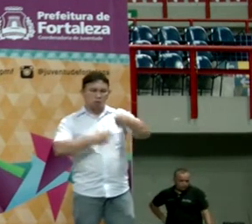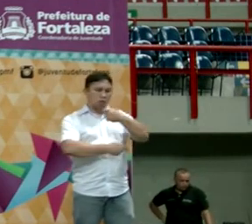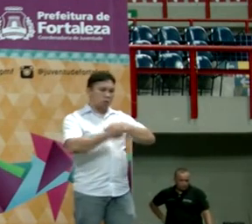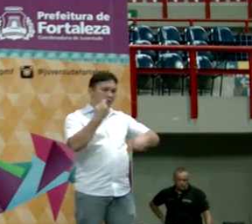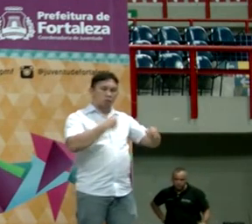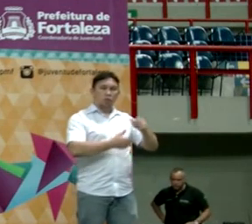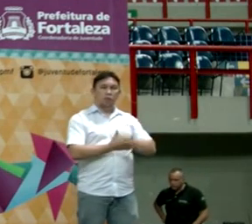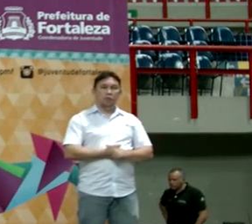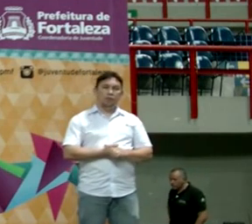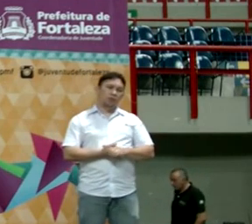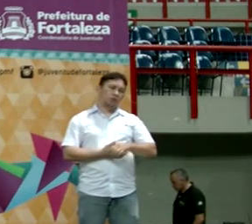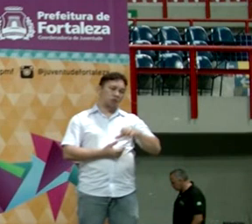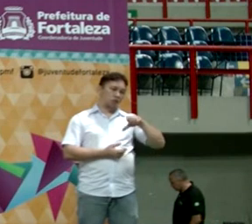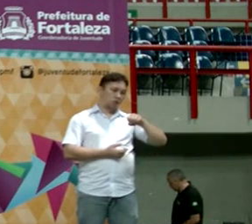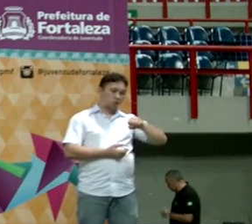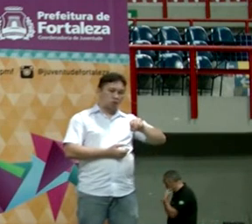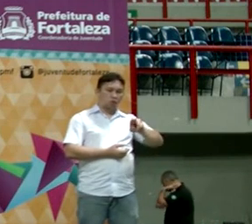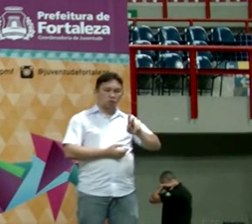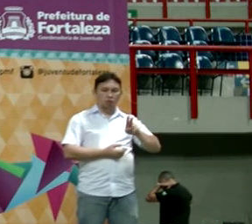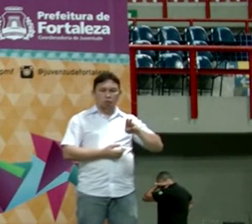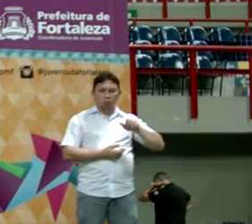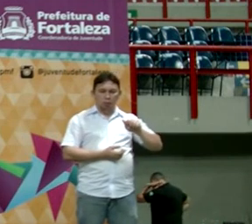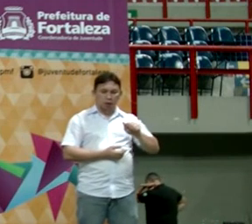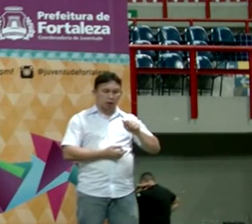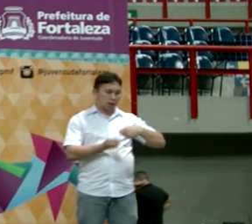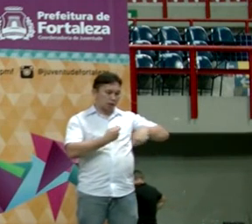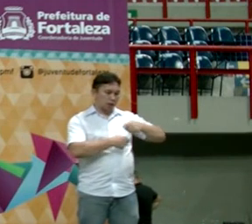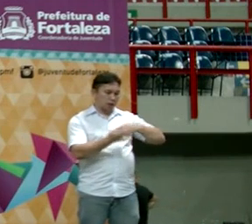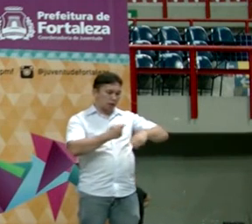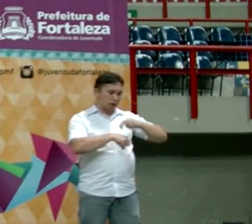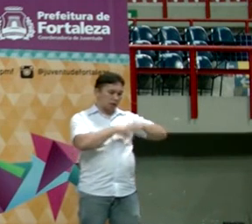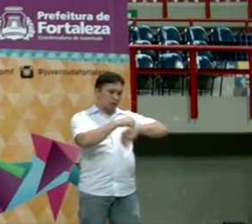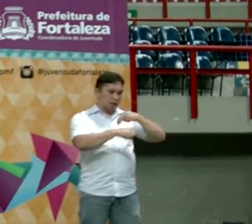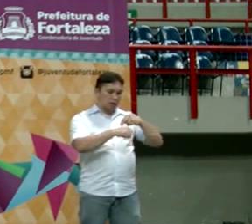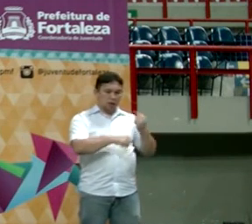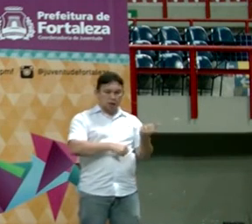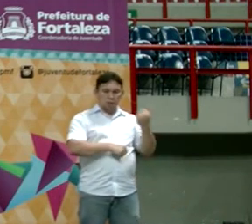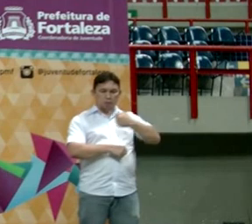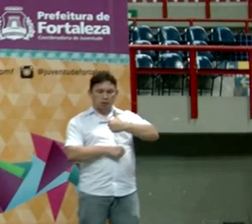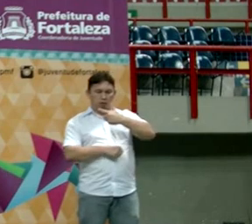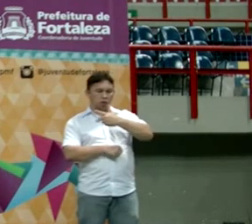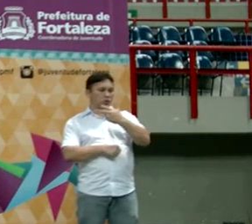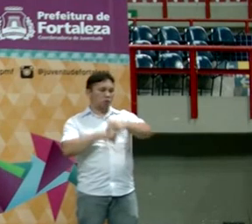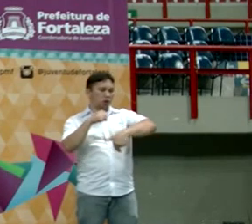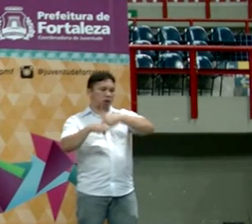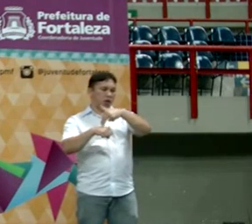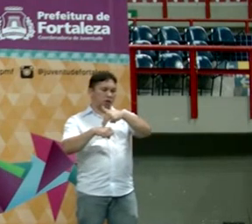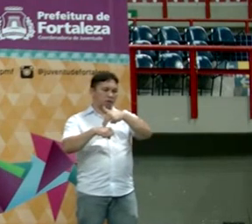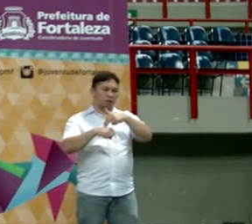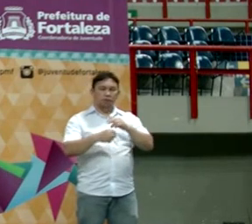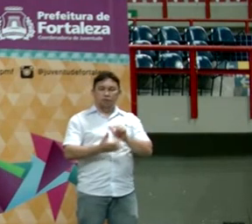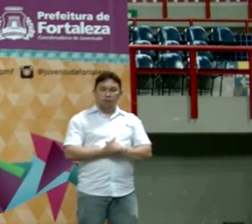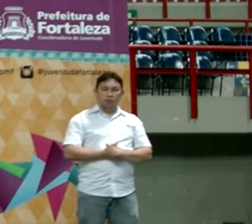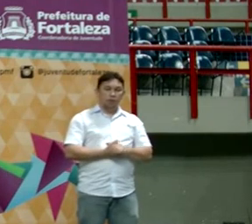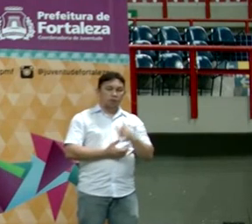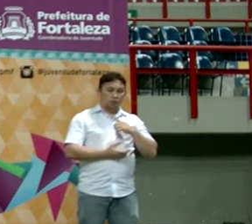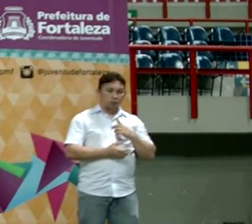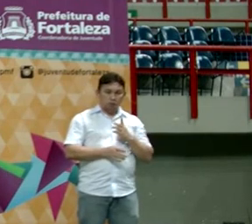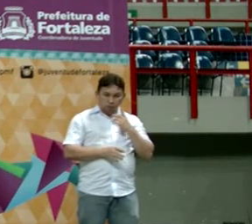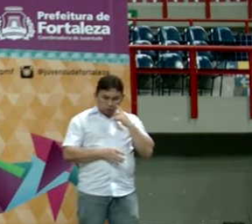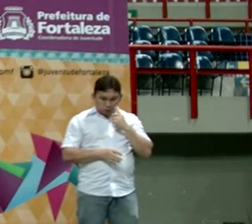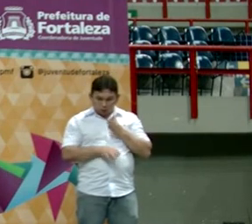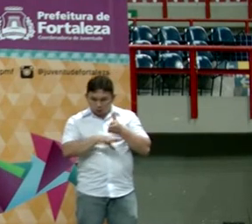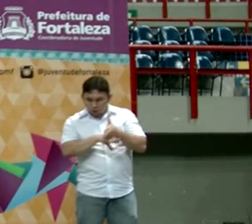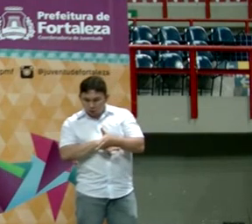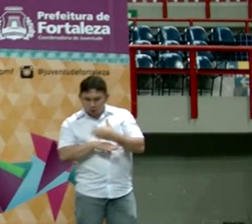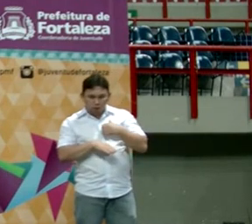supranacionais. O que é um bloco econômico supranacional? É quando esse bloco econômico ele é maior do que a nação, tá? A gente busca o estado mínimo